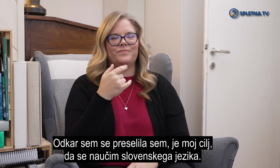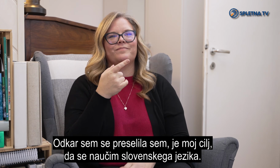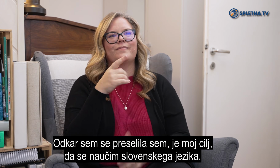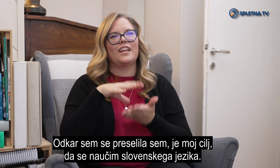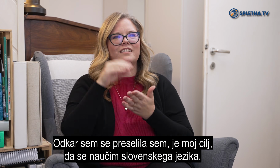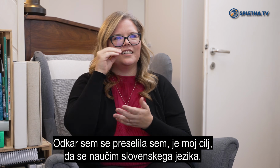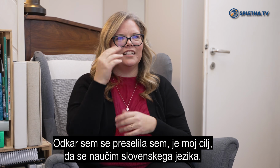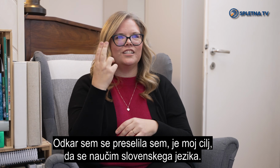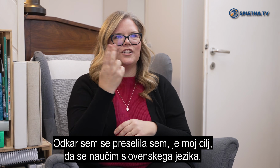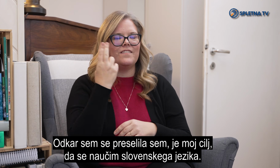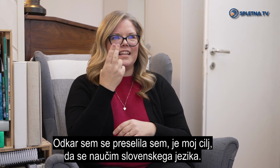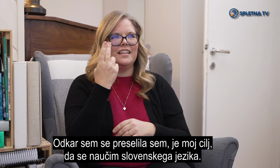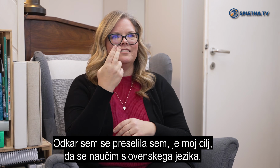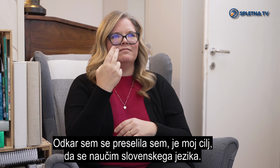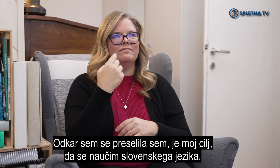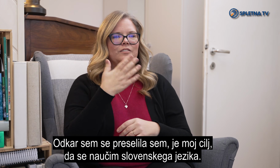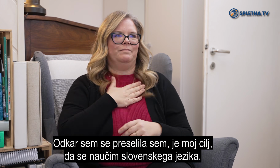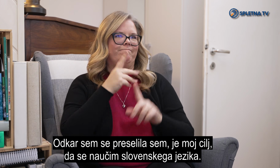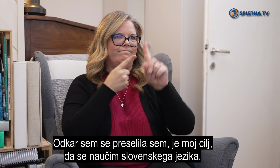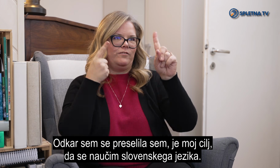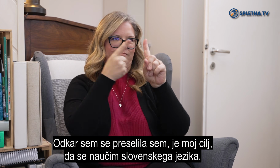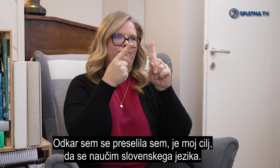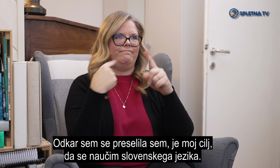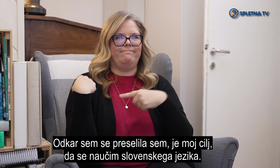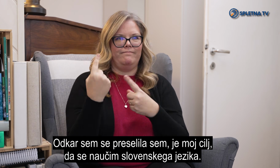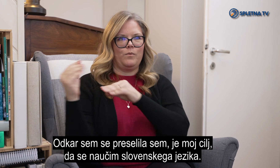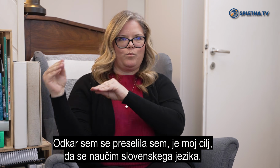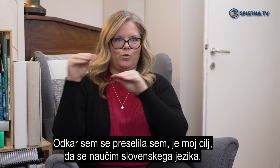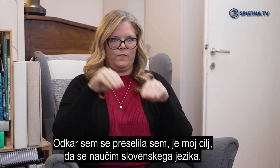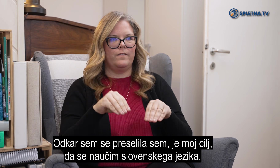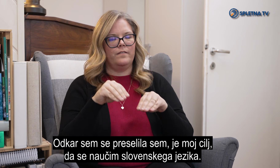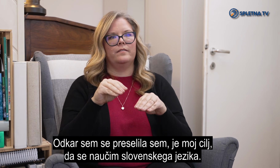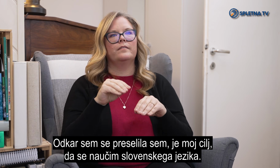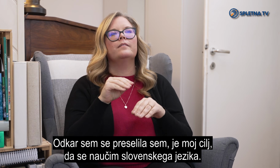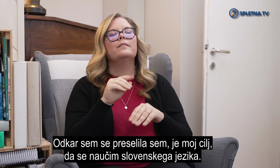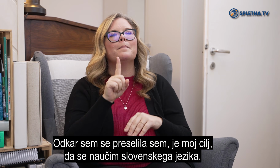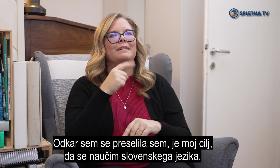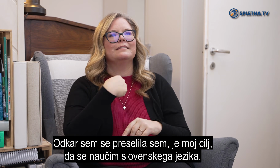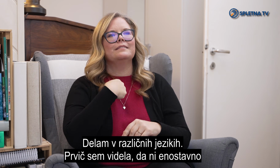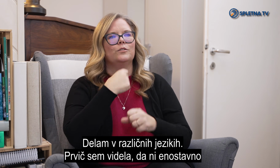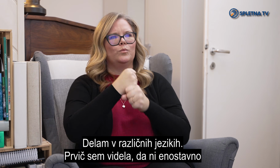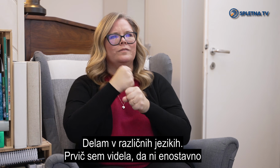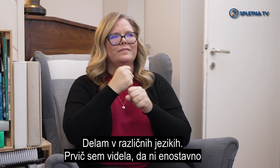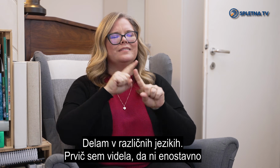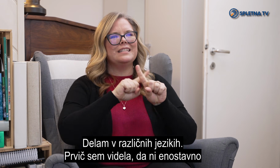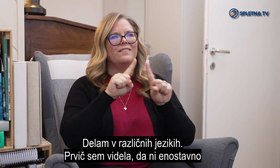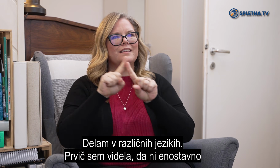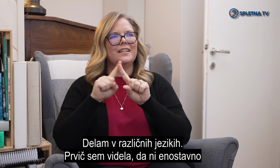Odkar sem se preselila sem, je moj cilj, da se naučim slovenskega jezika. Delam v različnih jezikih.